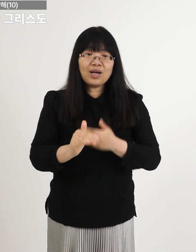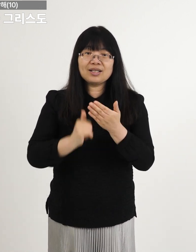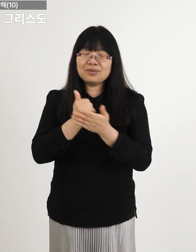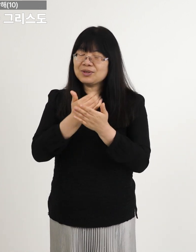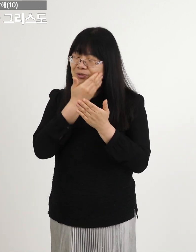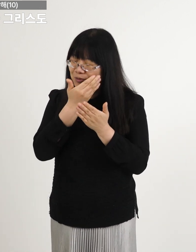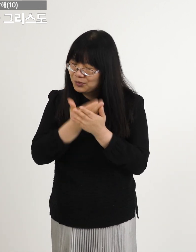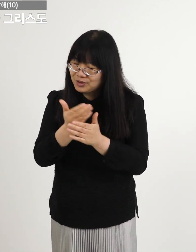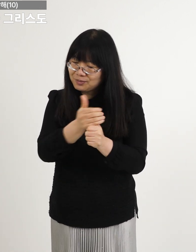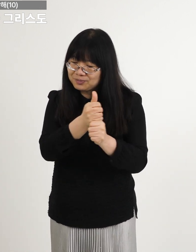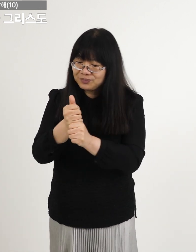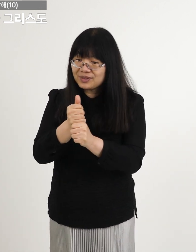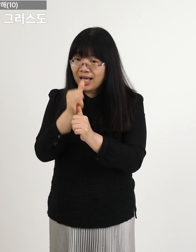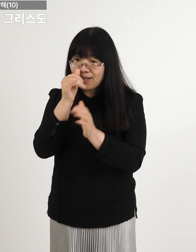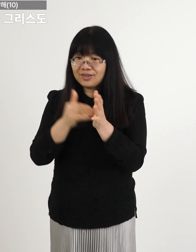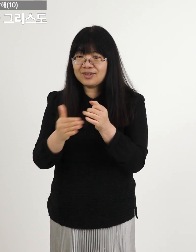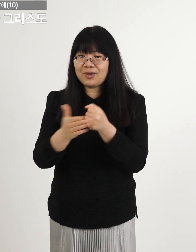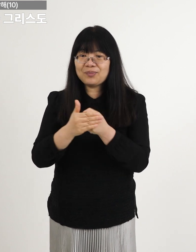종기에 붙들려서